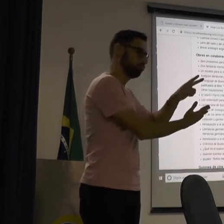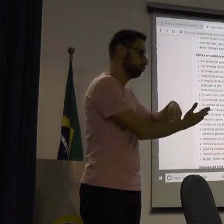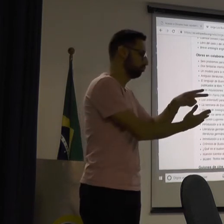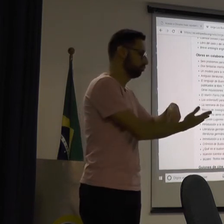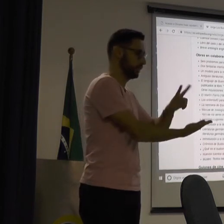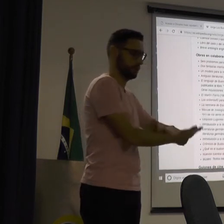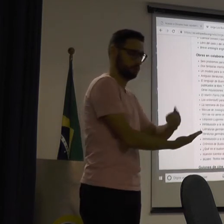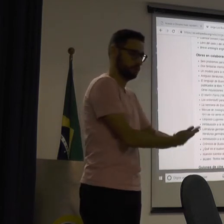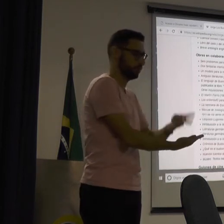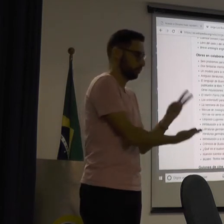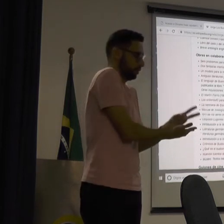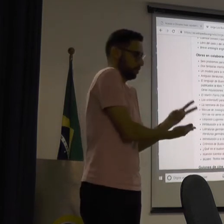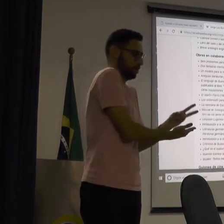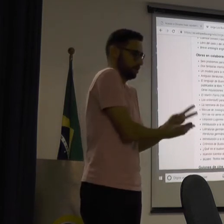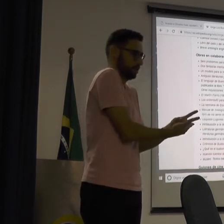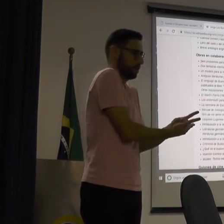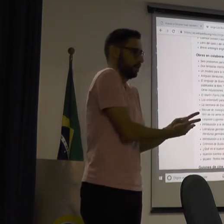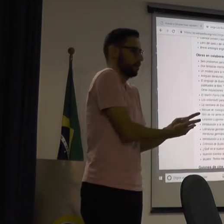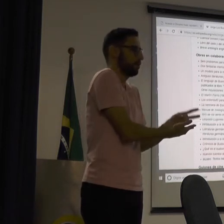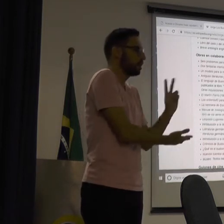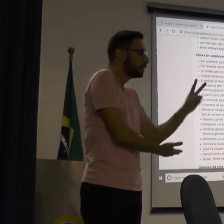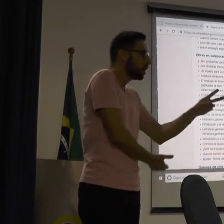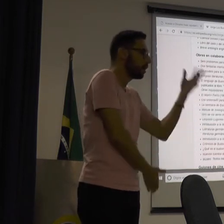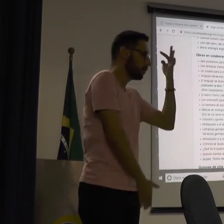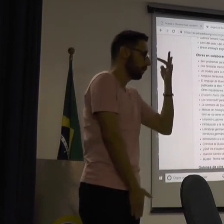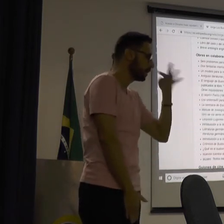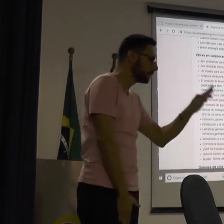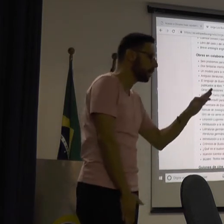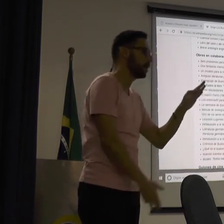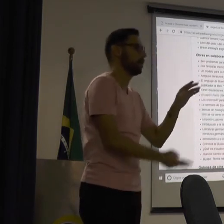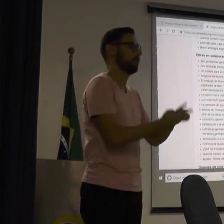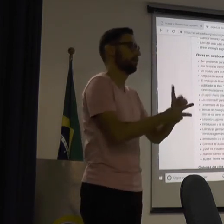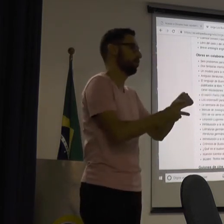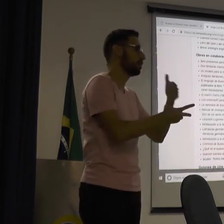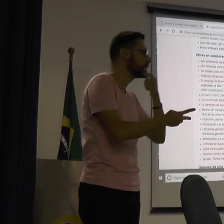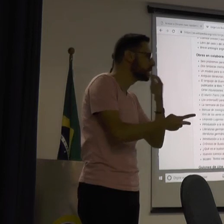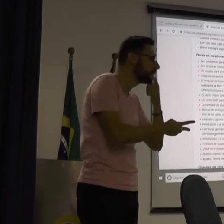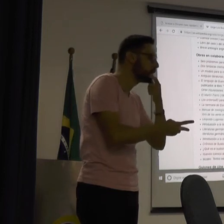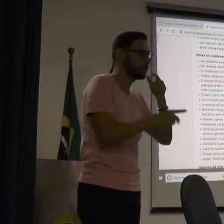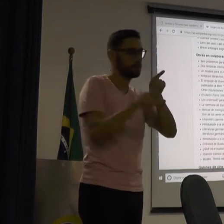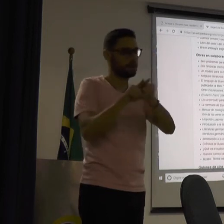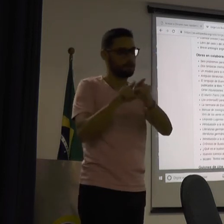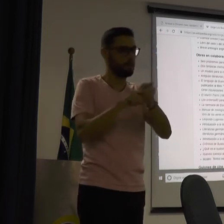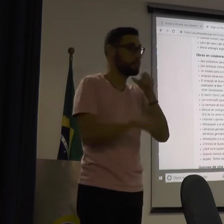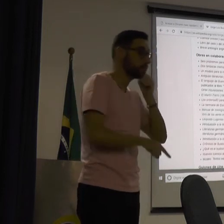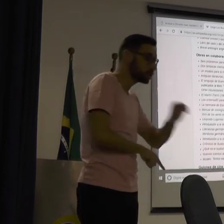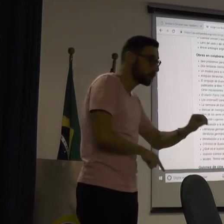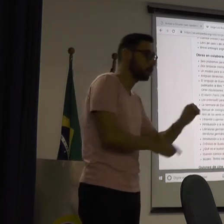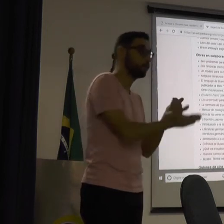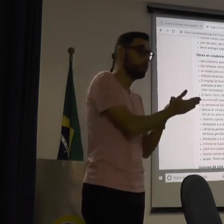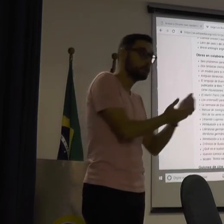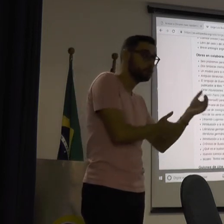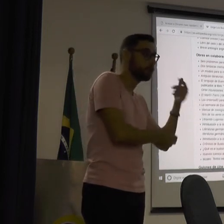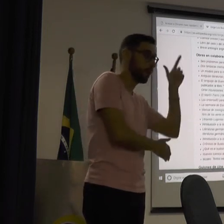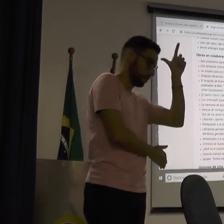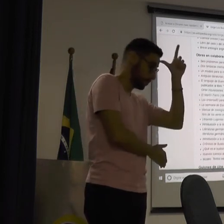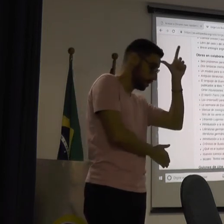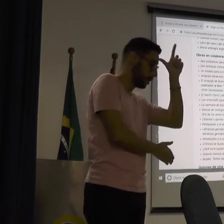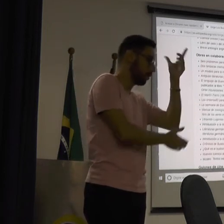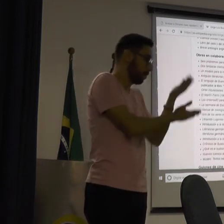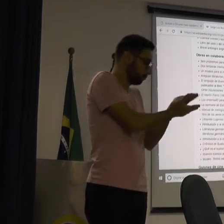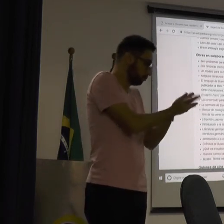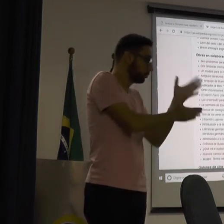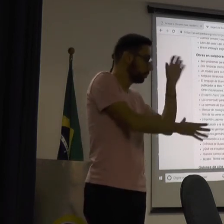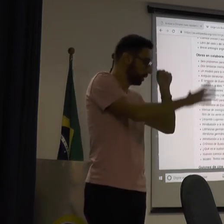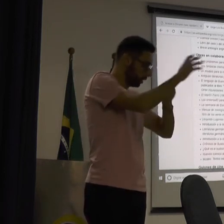né? Tanto que ele lia muito mais em francês do que em inglês. Depois o Machado quis aprender o alemão no final da vida. O Machado,